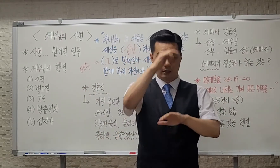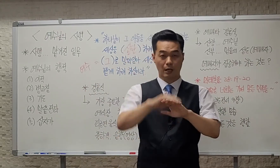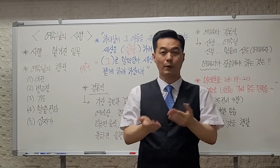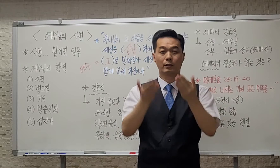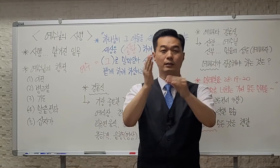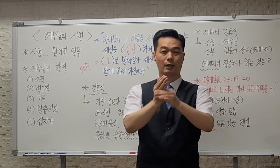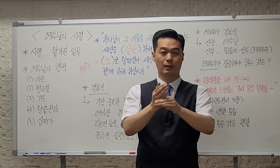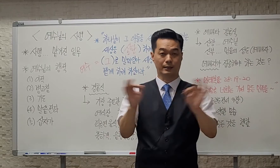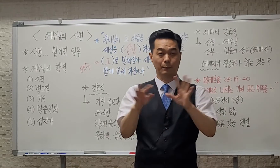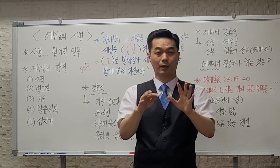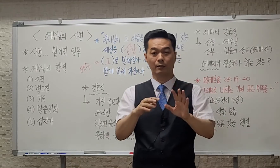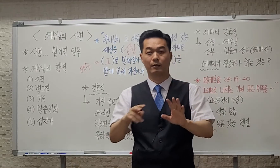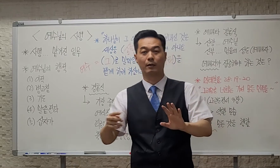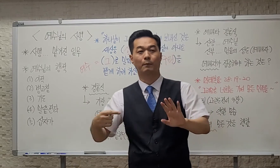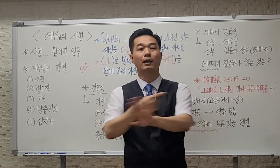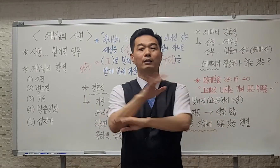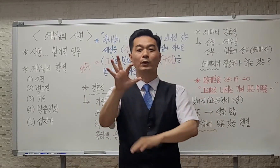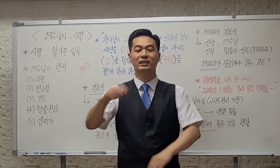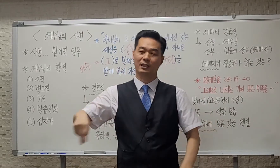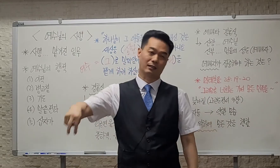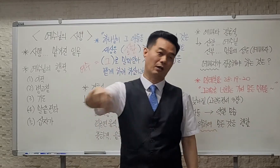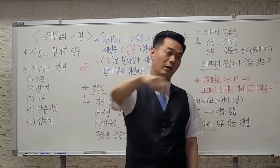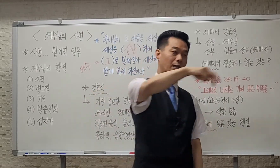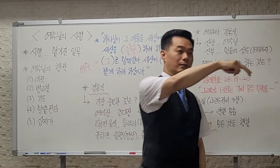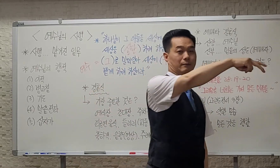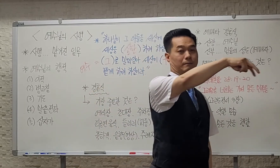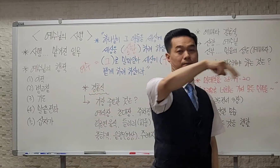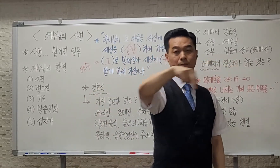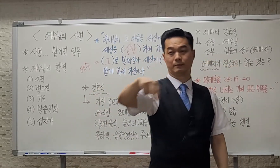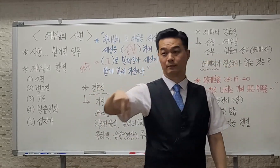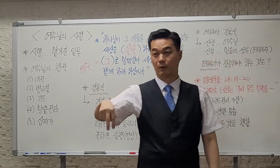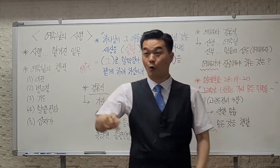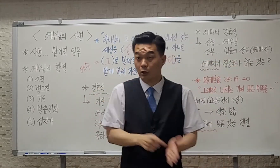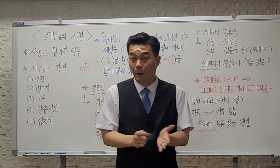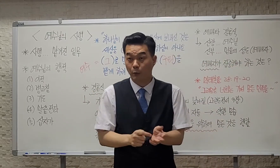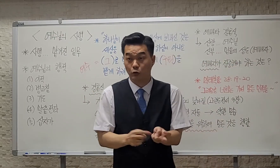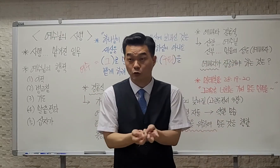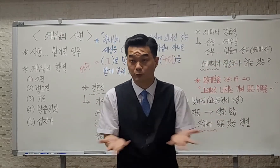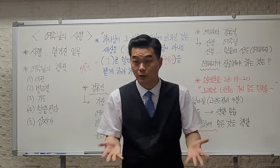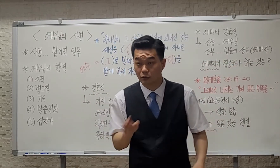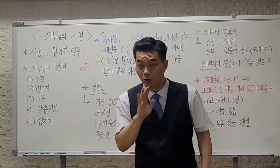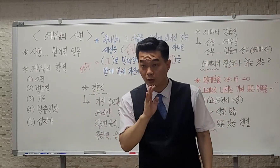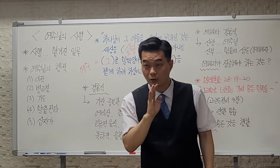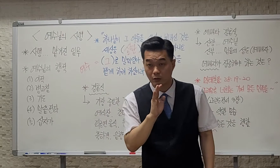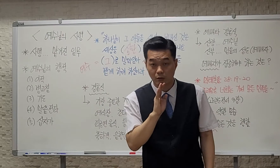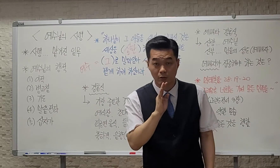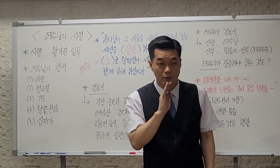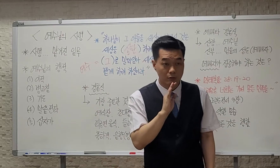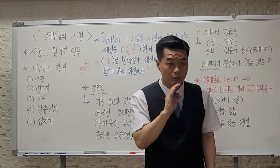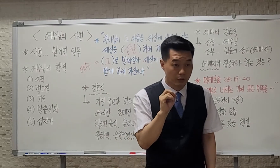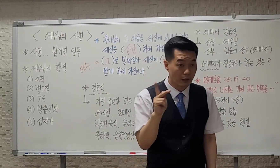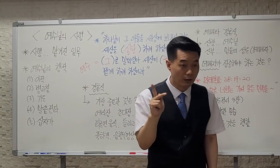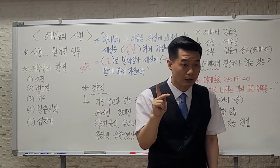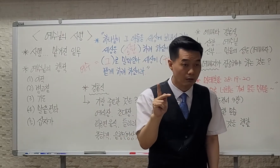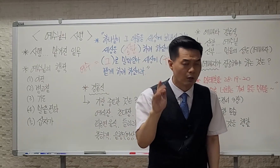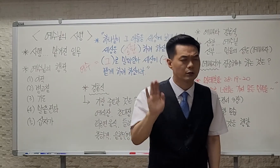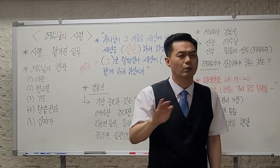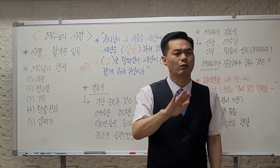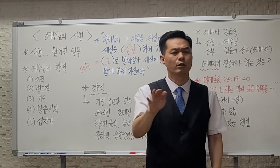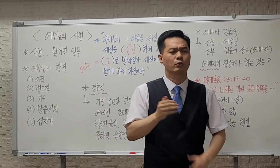예배 드리다가 잠깐 바깥에 화장실에 갔다 급하면 어쩔 수 없잖아요. 그죠? 오케이? 자, 그런데 우리가